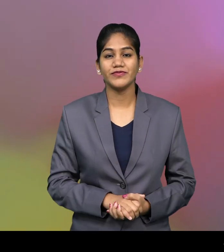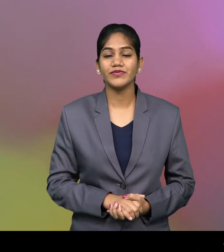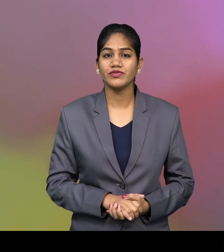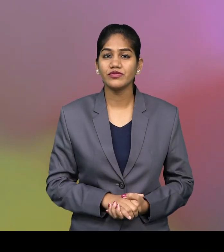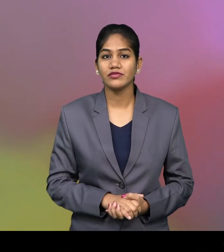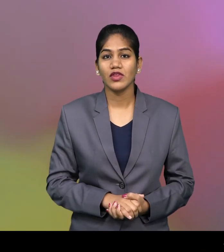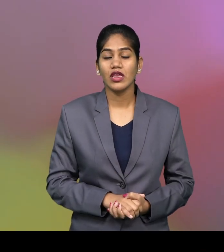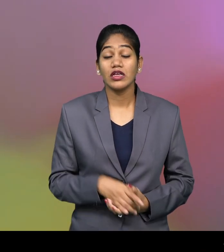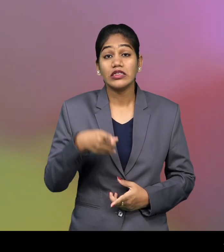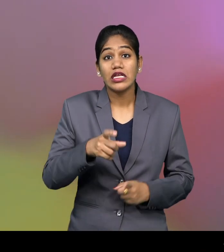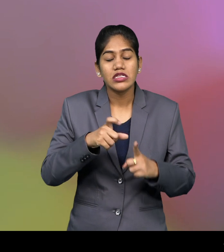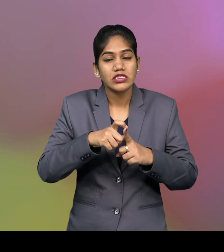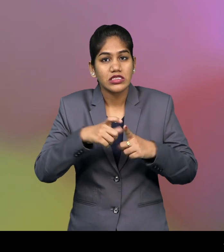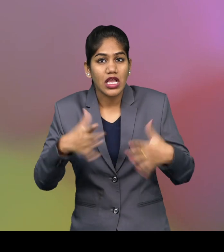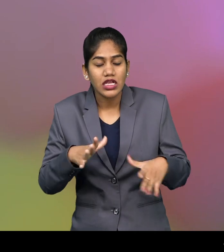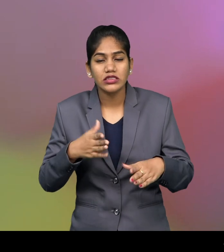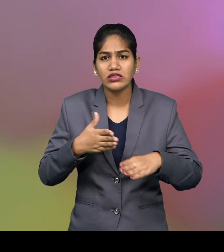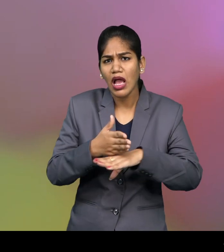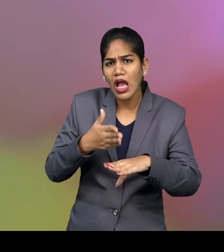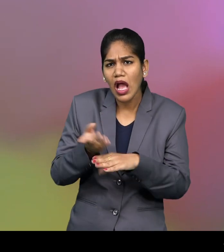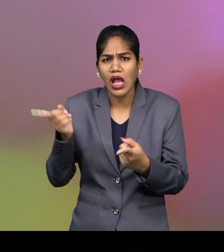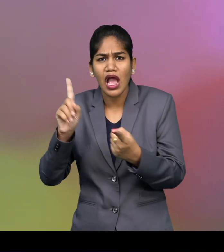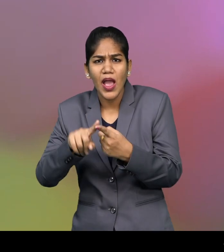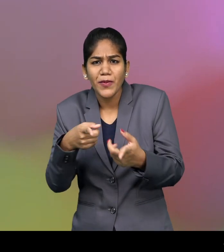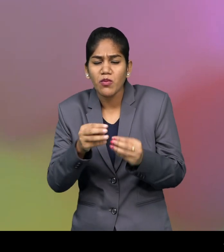ఈ విపత్తులు మానవ జీవితానికి,